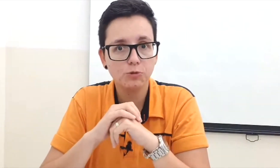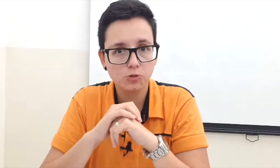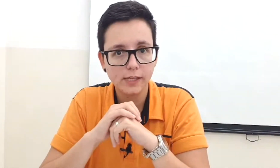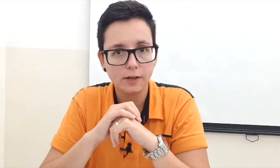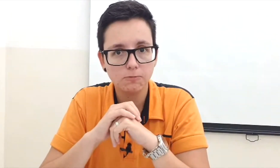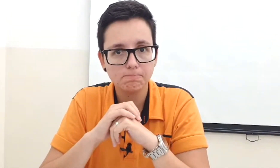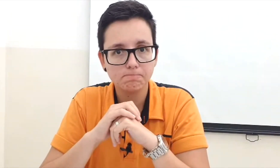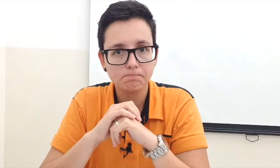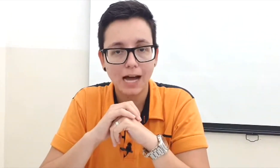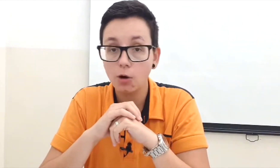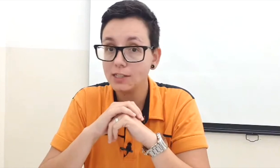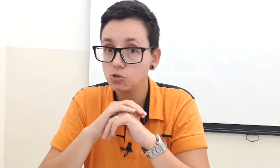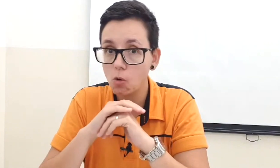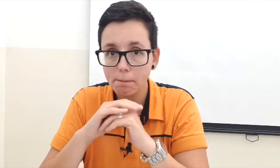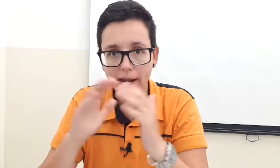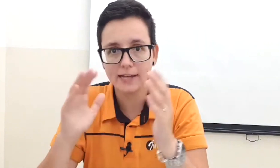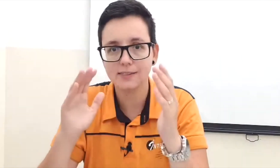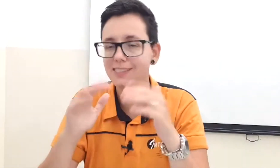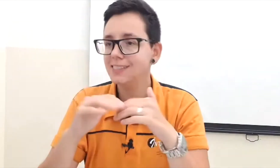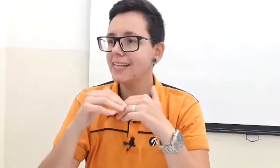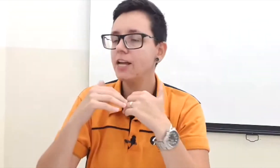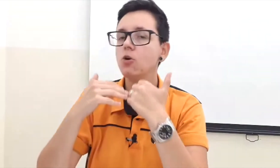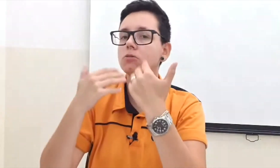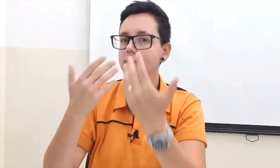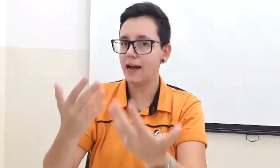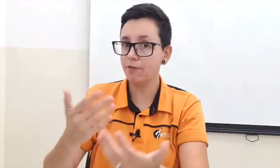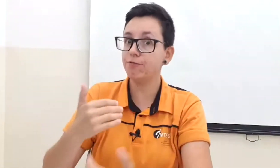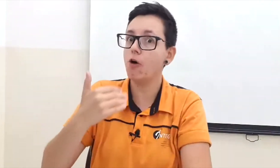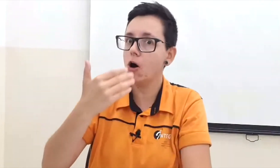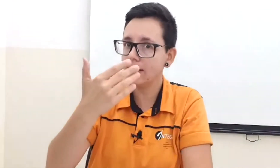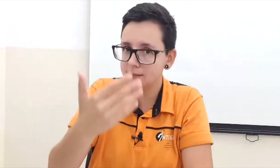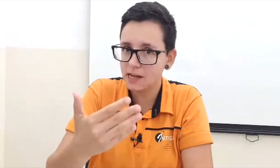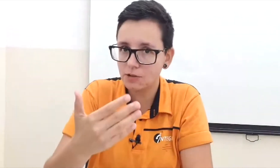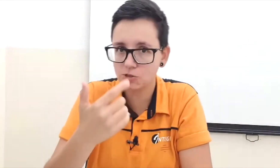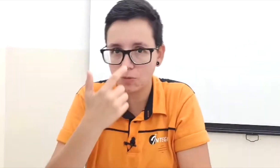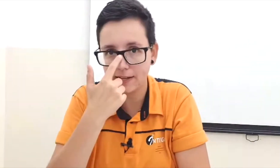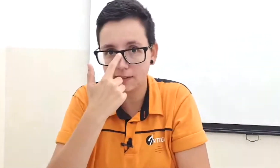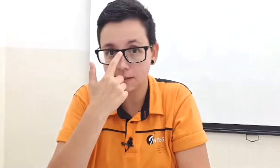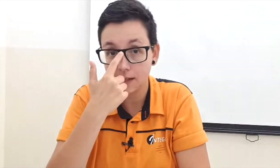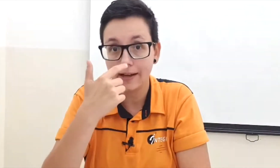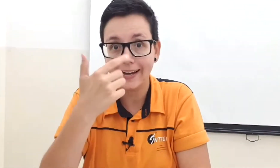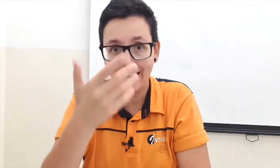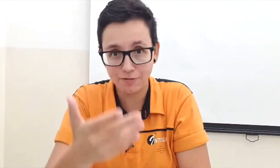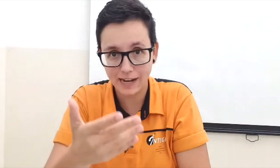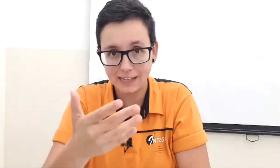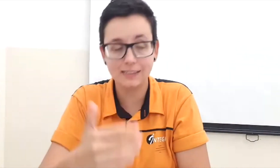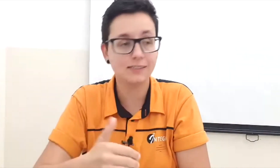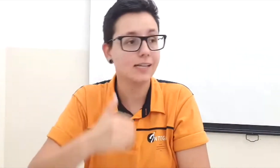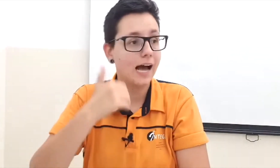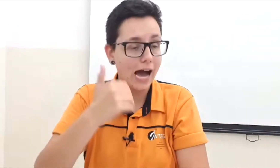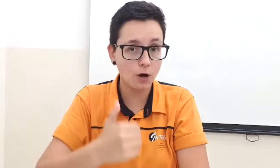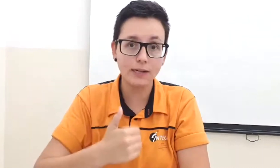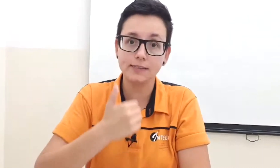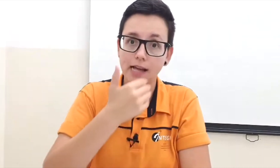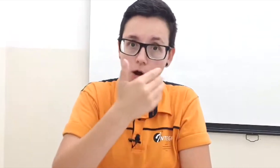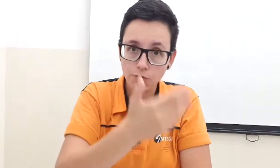2.0. Aulas completas. E sem contar fora as aulas completas, gravadas, aulas ao